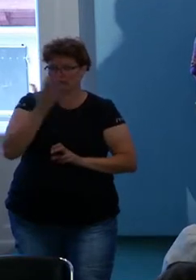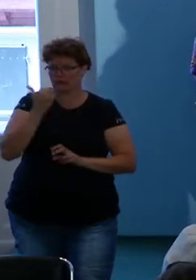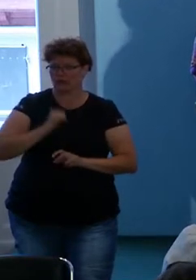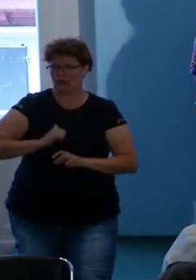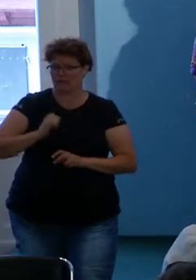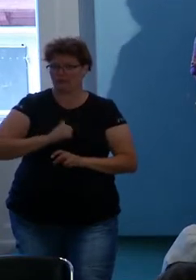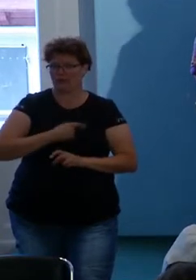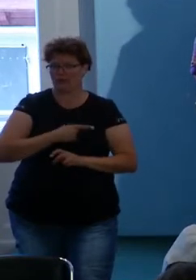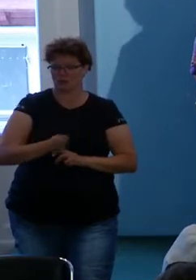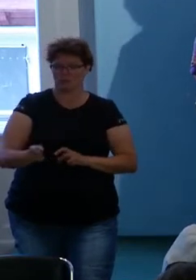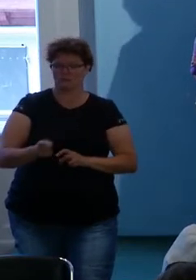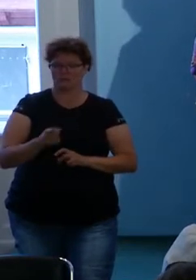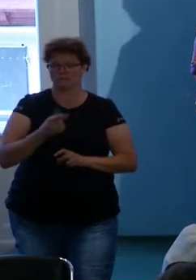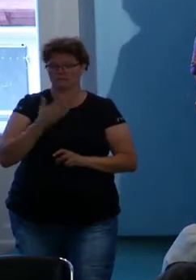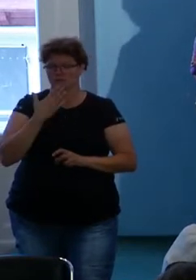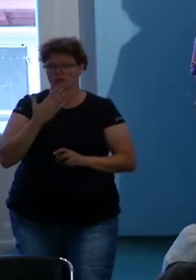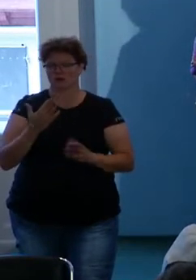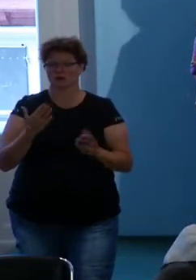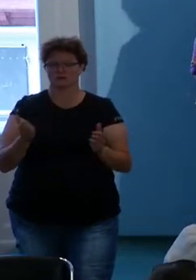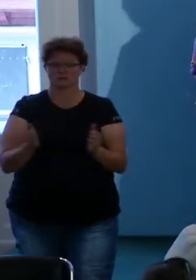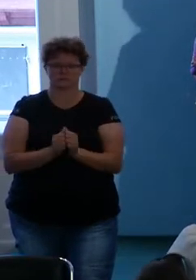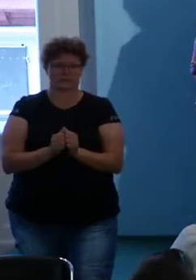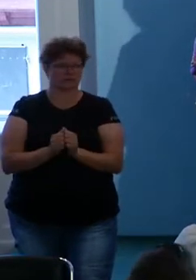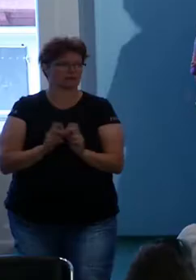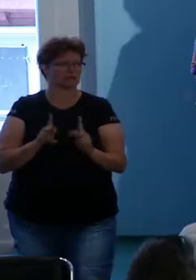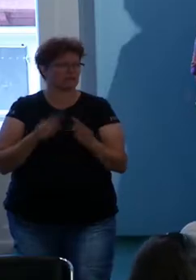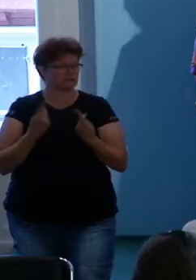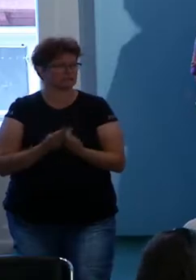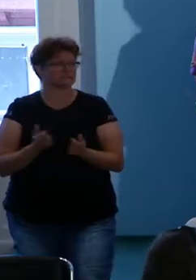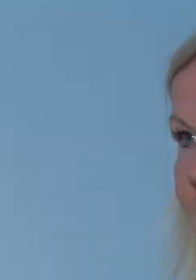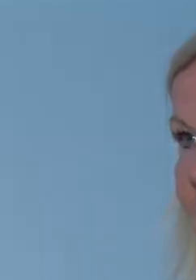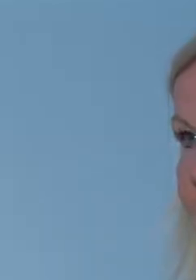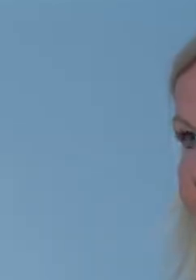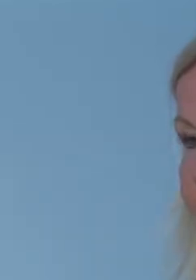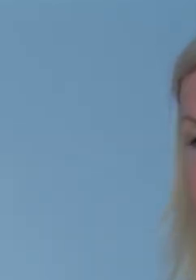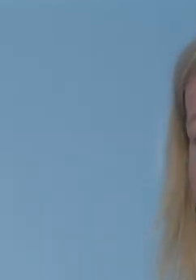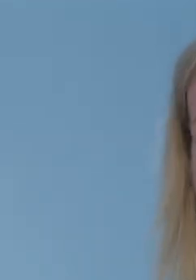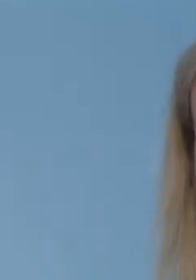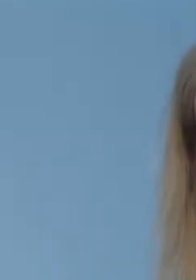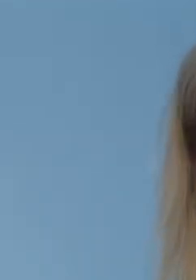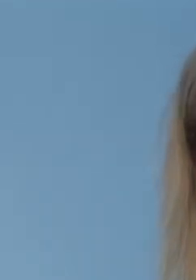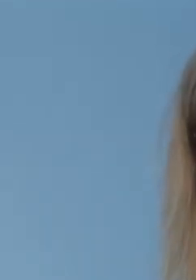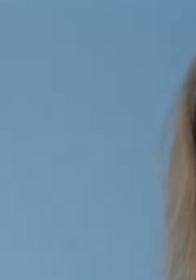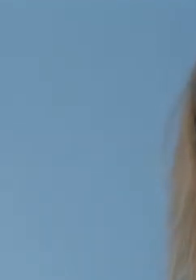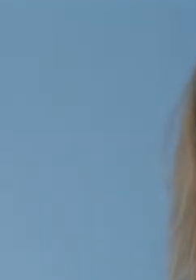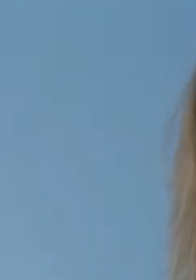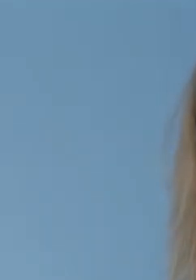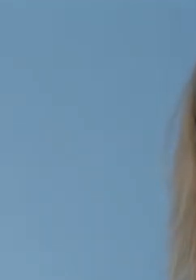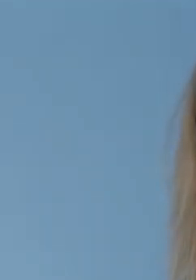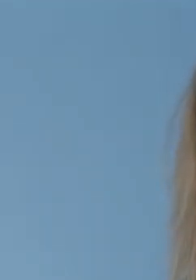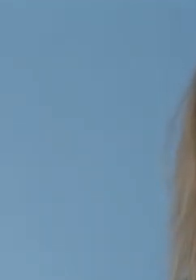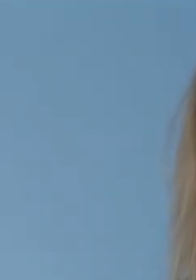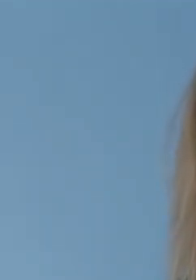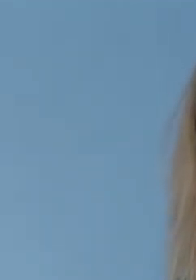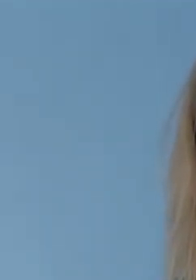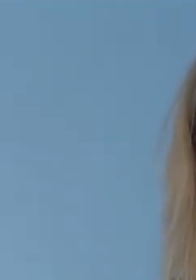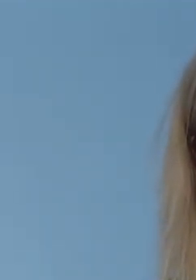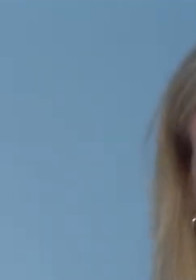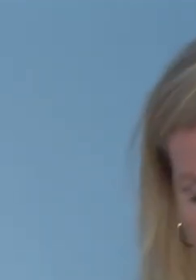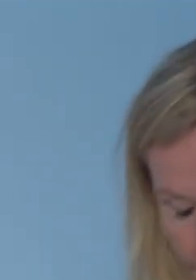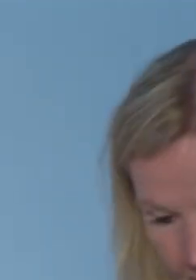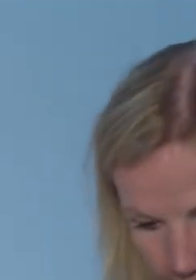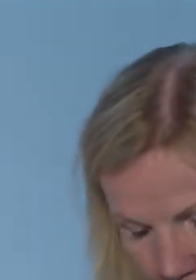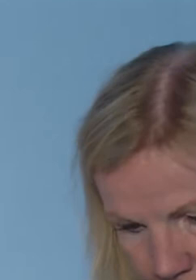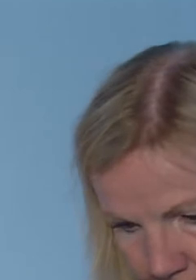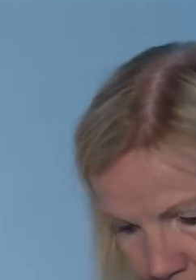använda dessa på ett kliniskt sätt? Vi har ett stort Vinnova-projekt inom det här området. Hur säkerställer vi att den prekliniska